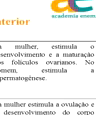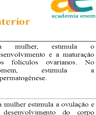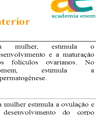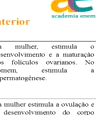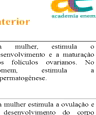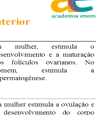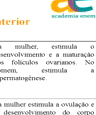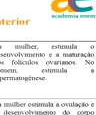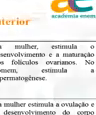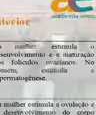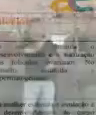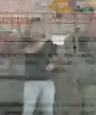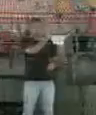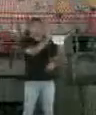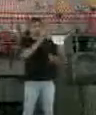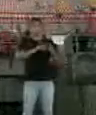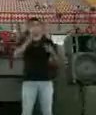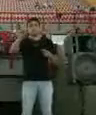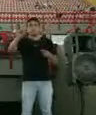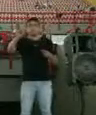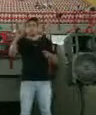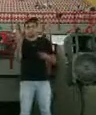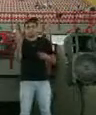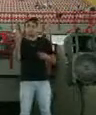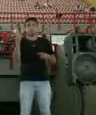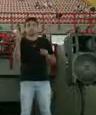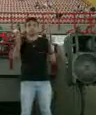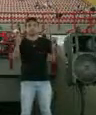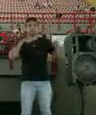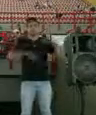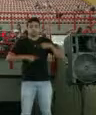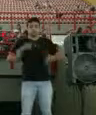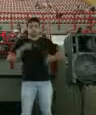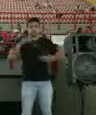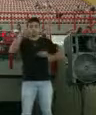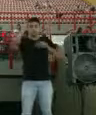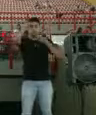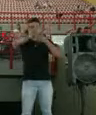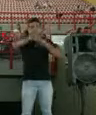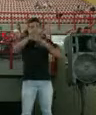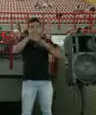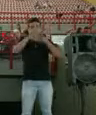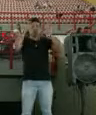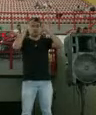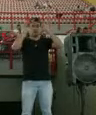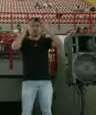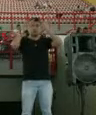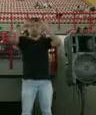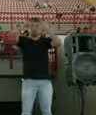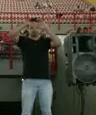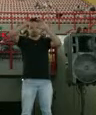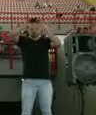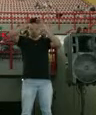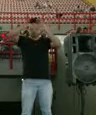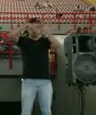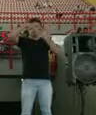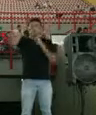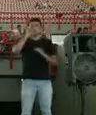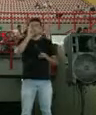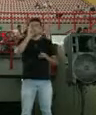hormônios, o FSH e o LH, são produzidos na hipófise e